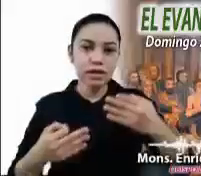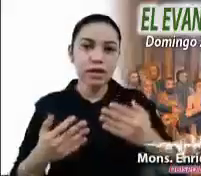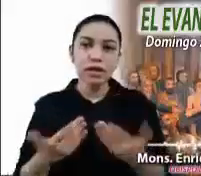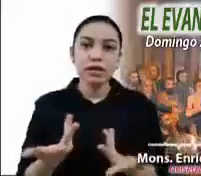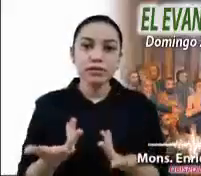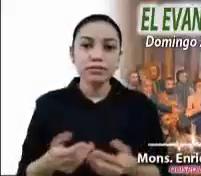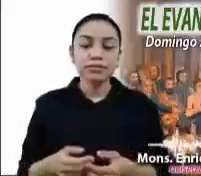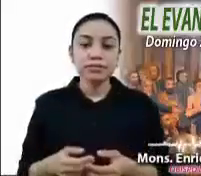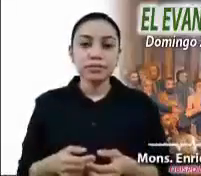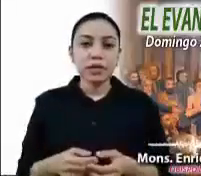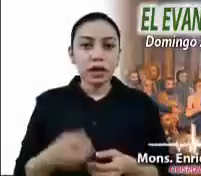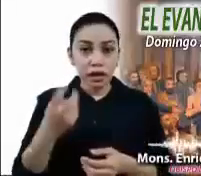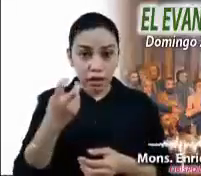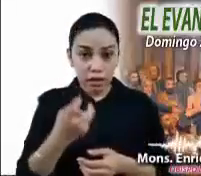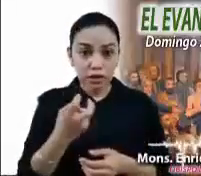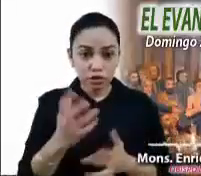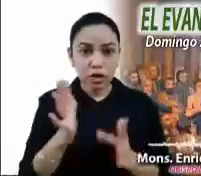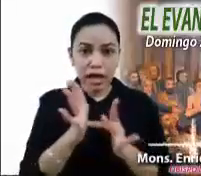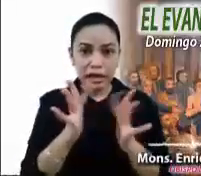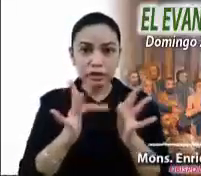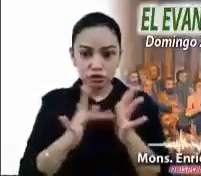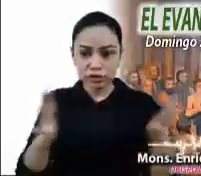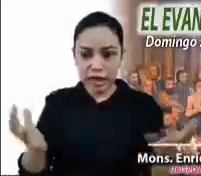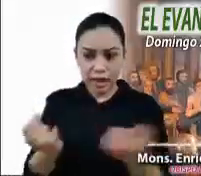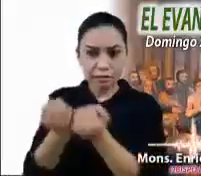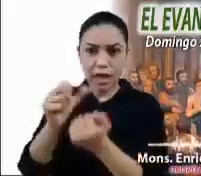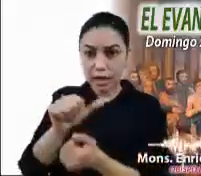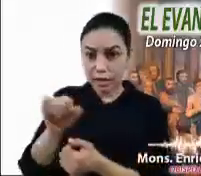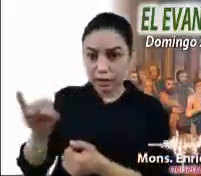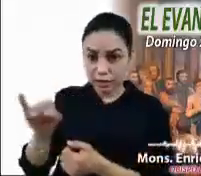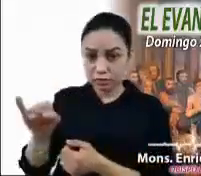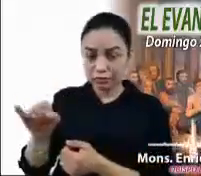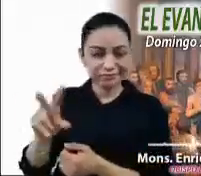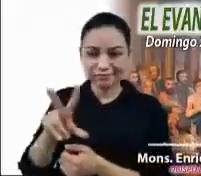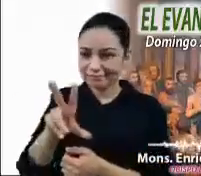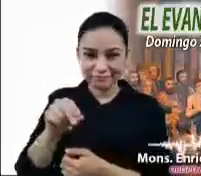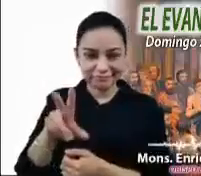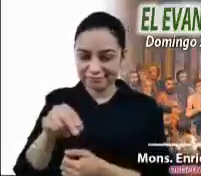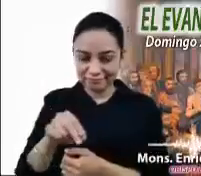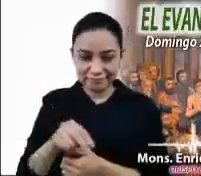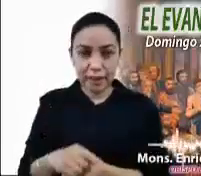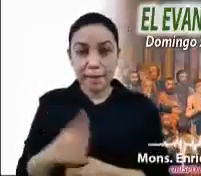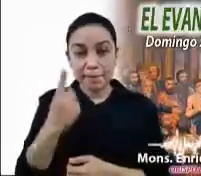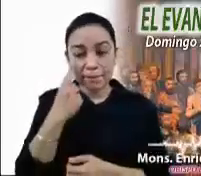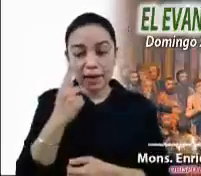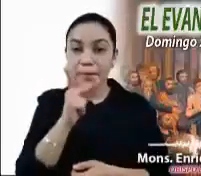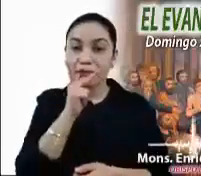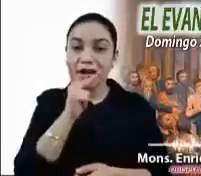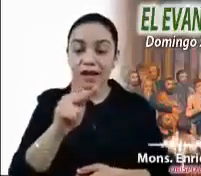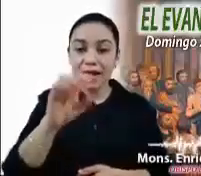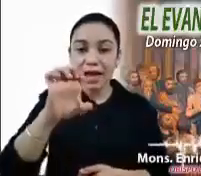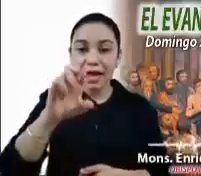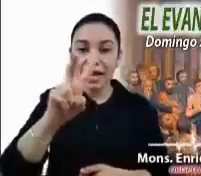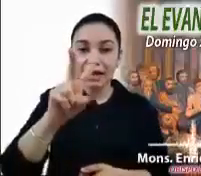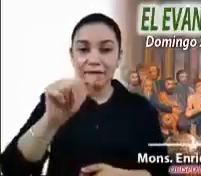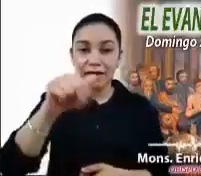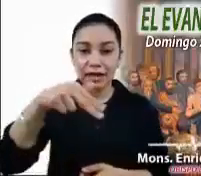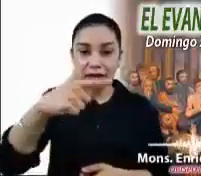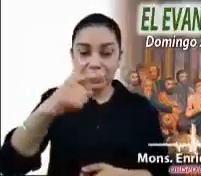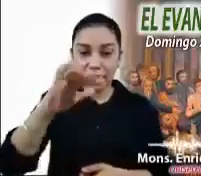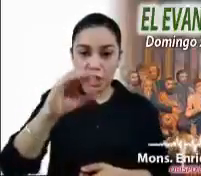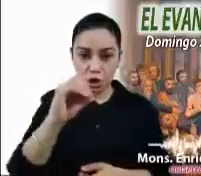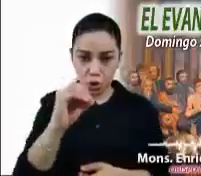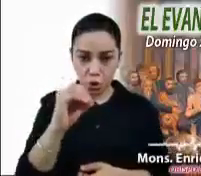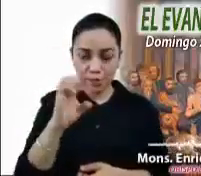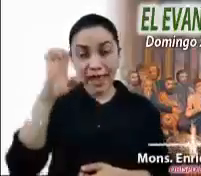que nos ofrece Jesús. La palabra evangelio, buena nueva, que nos propone San Lucas en